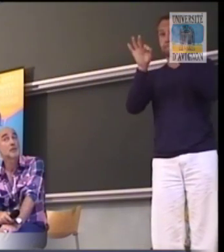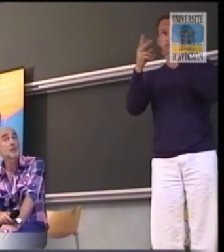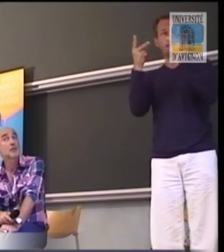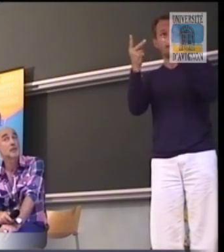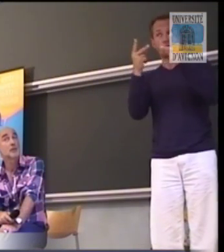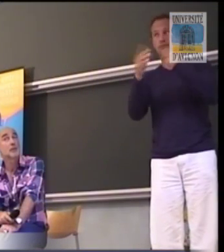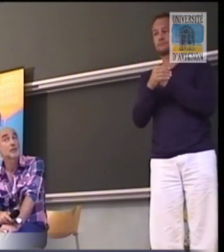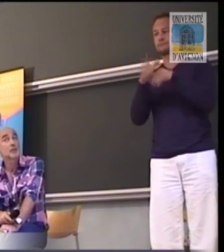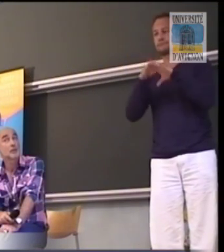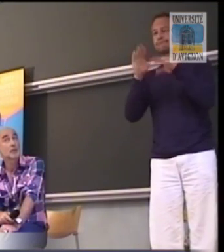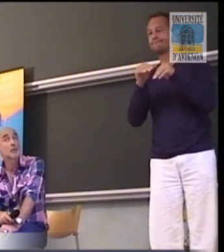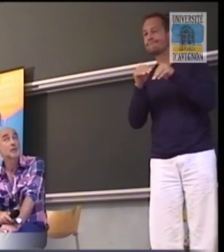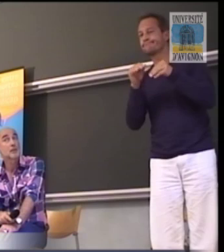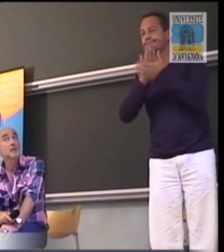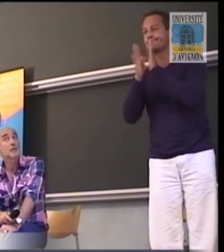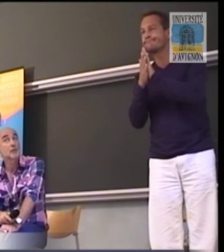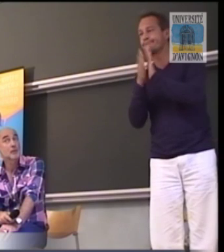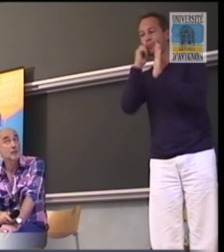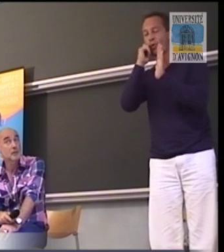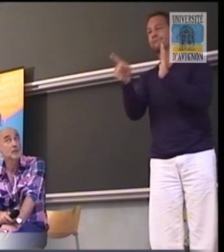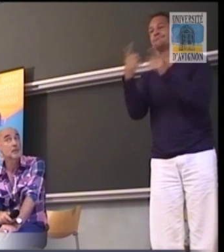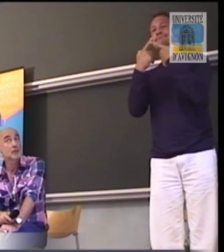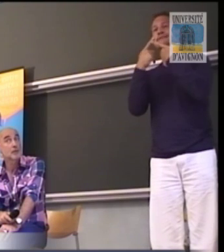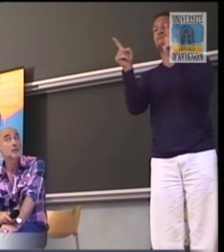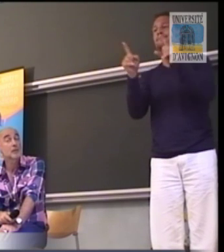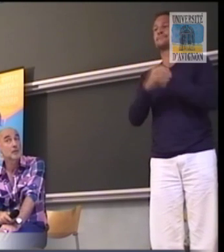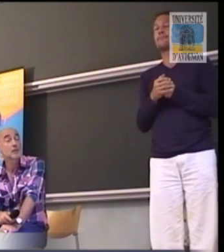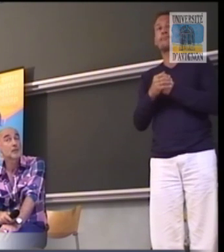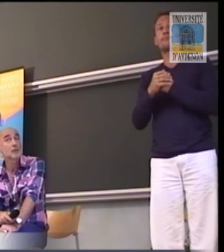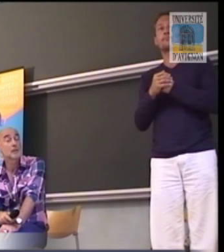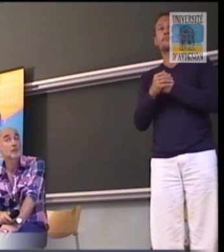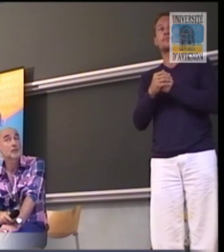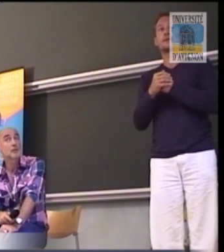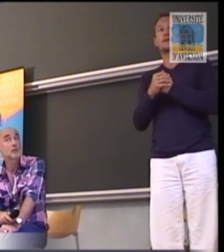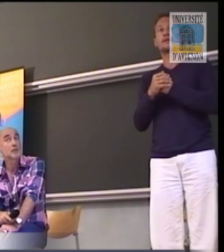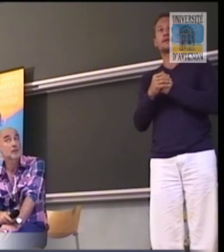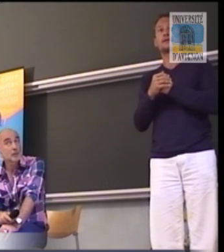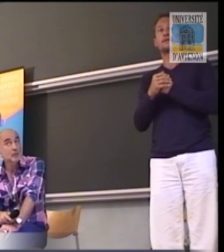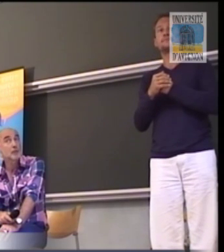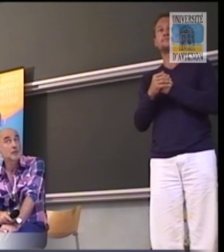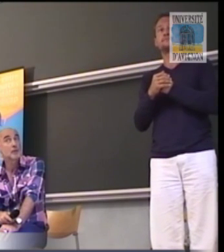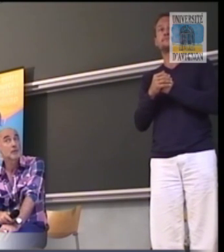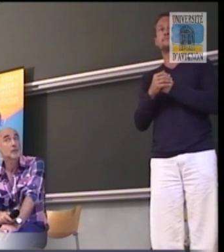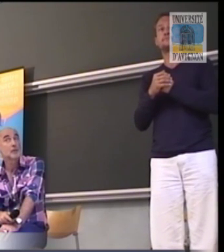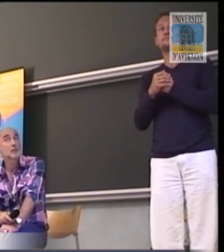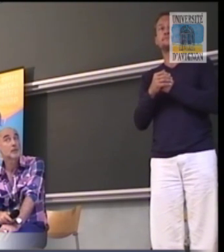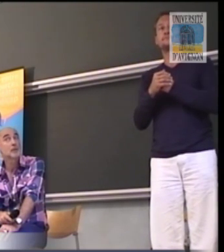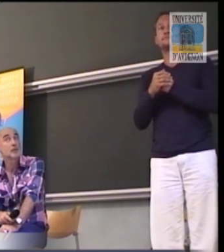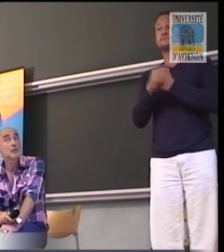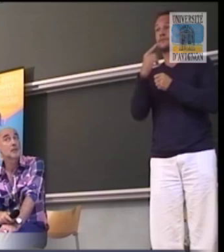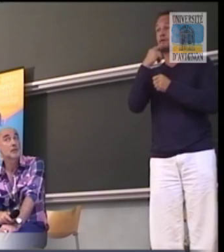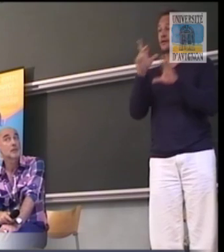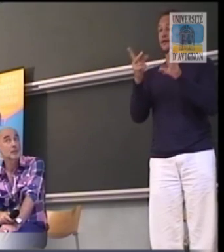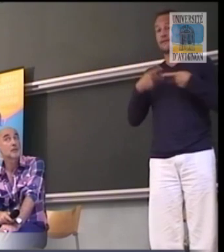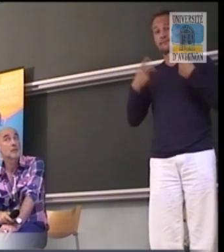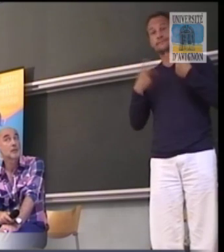tous se rassembler dans une seule unité, de se dire comment on fait pour vivre ensemble aussi au moment où on doit se former à l'enseignement supérieur, c'est-à-dire